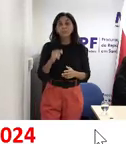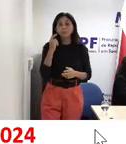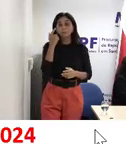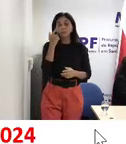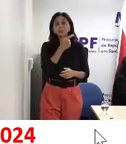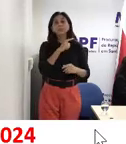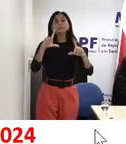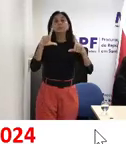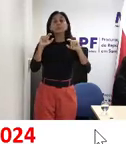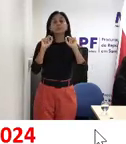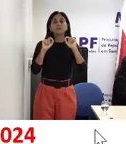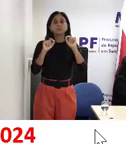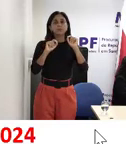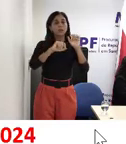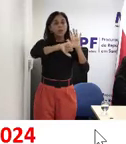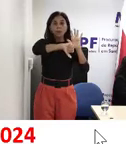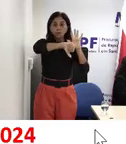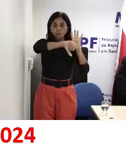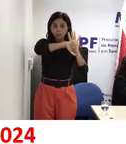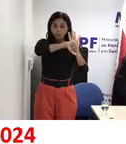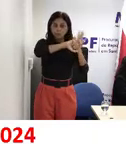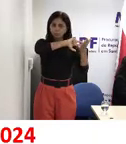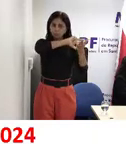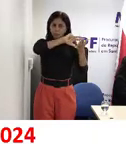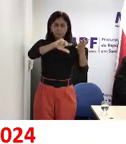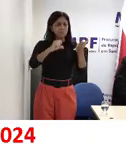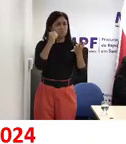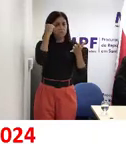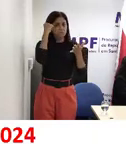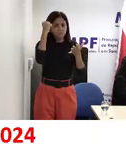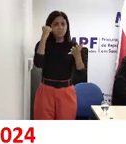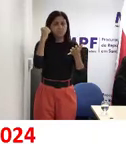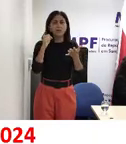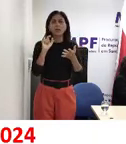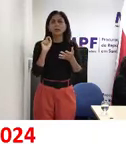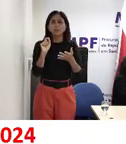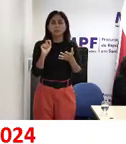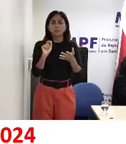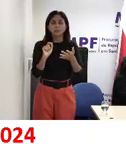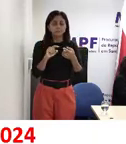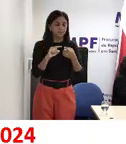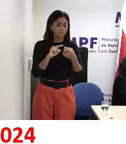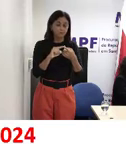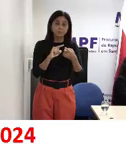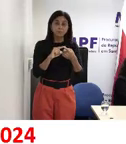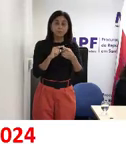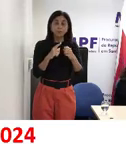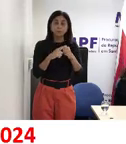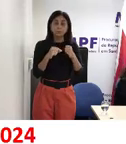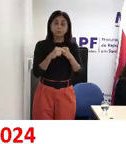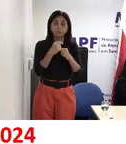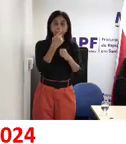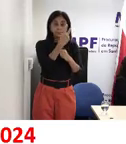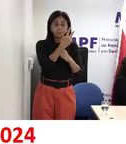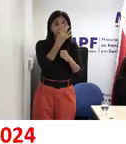ediondos onde foram incluídos como ediondo a produção ele vai criminalizar aqui no artigo 240 do Estatuto da Criança